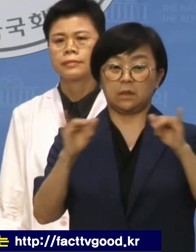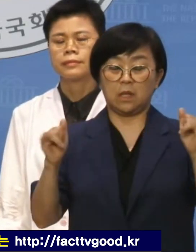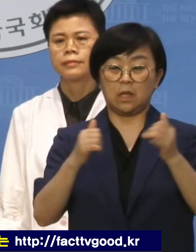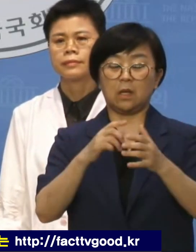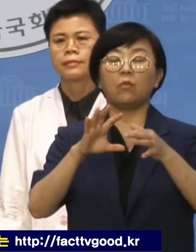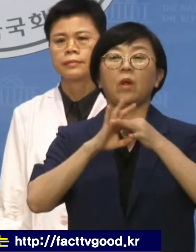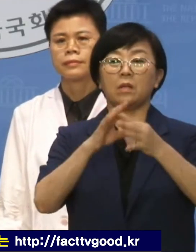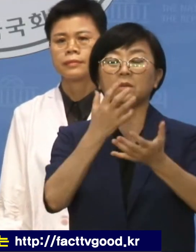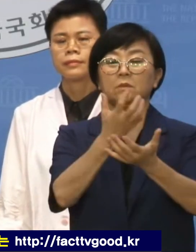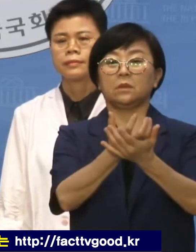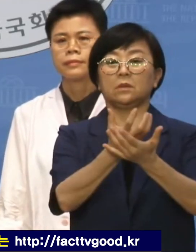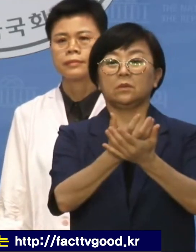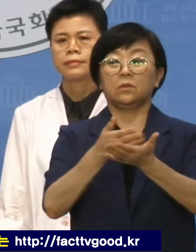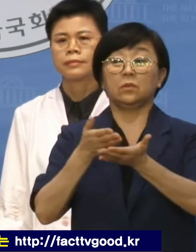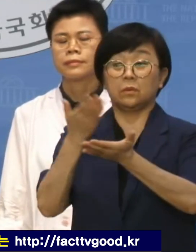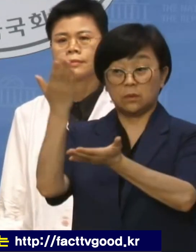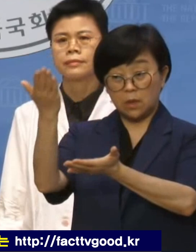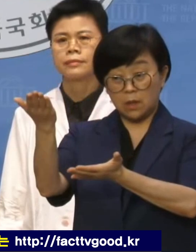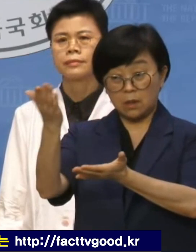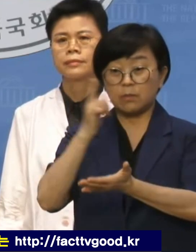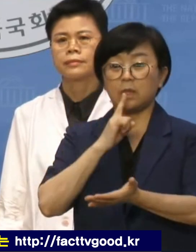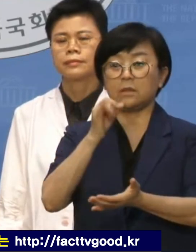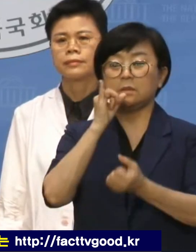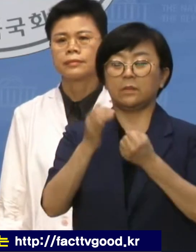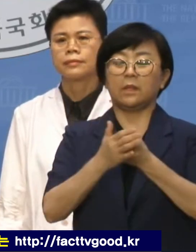했지만 아직까지